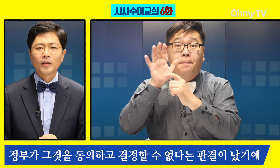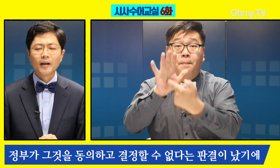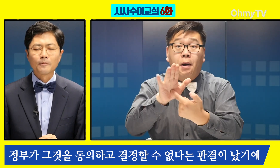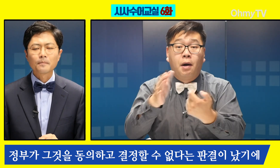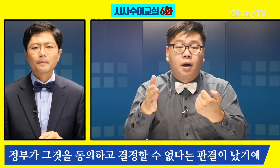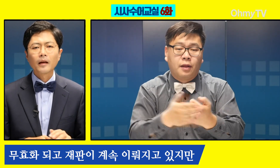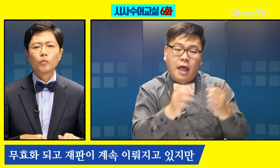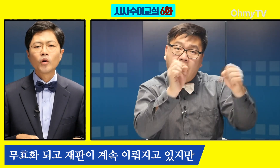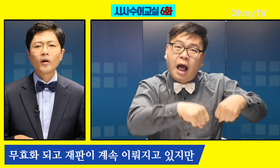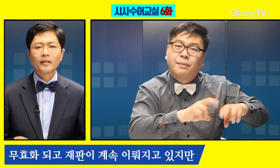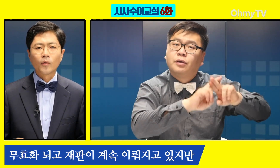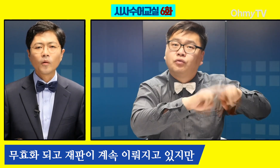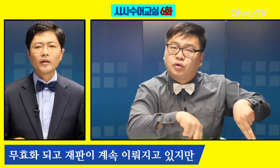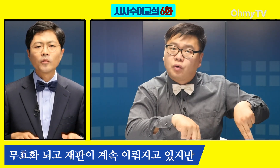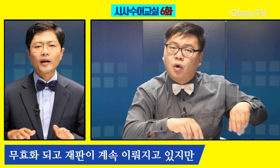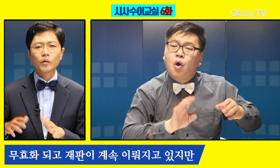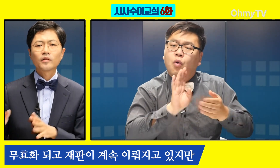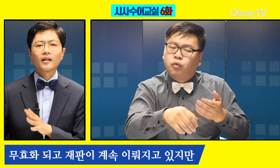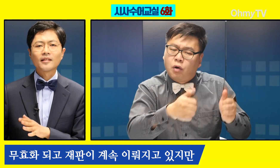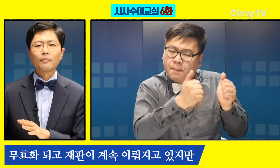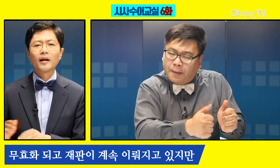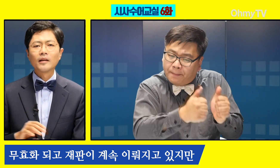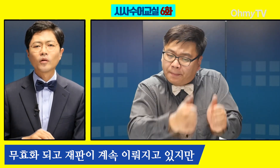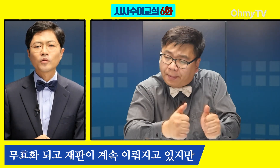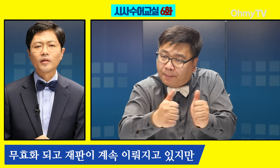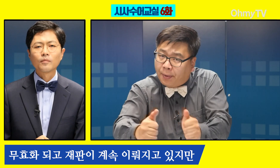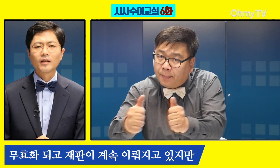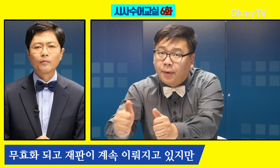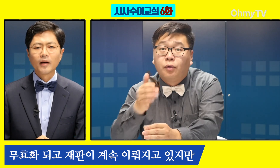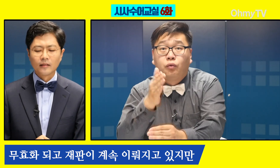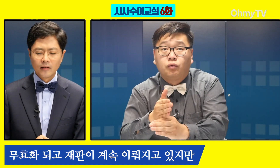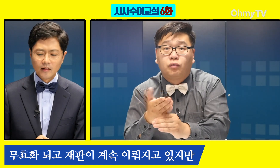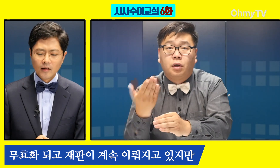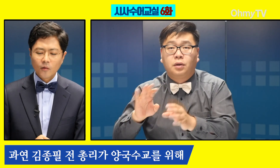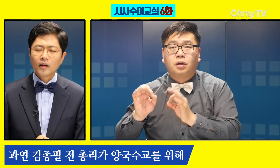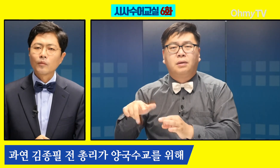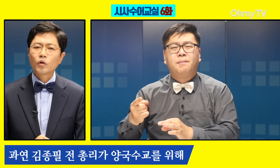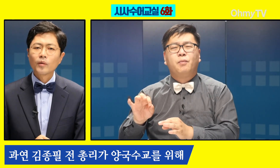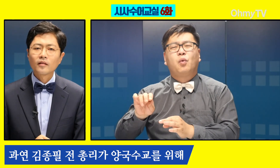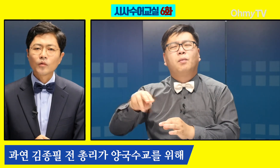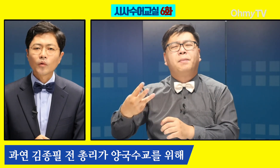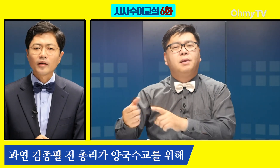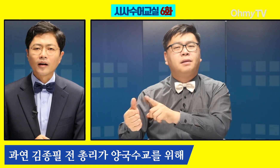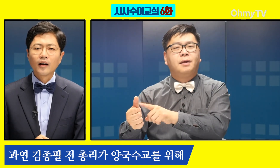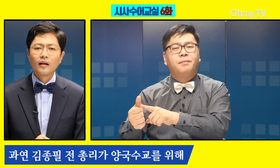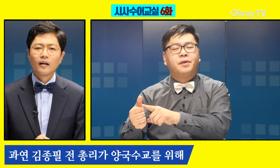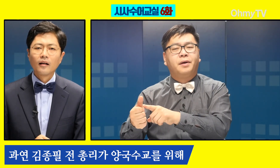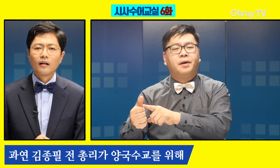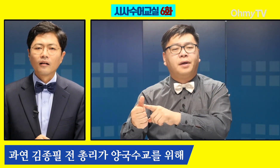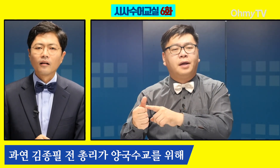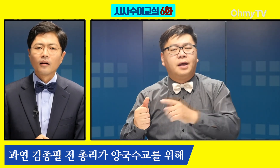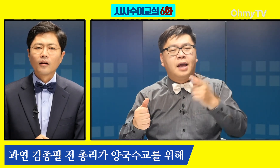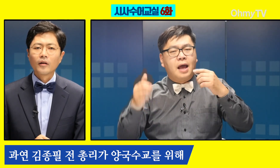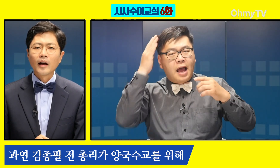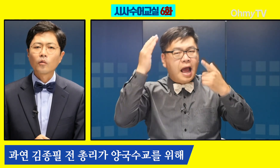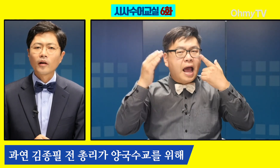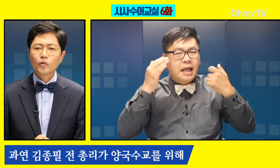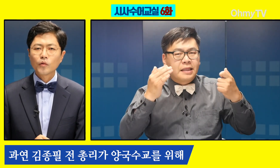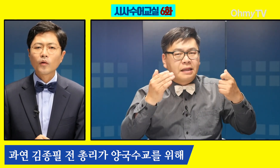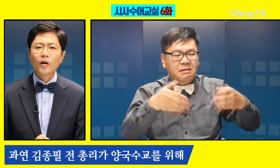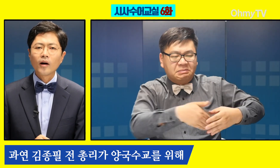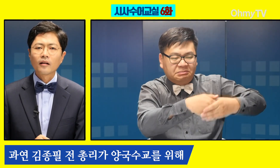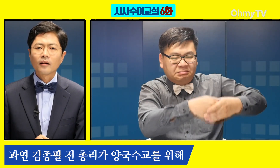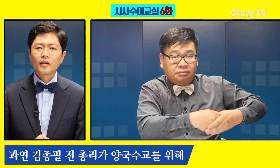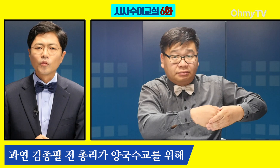났기 때문에 무효화되고 이후에 계속적인 재판이 이루어지고 있습니다만 과연 김종필 전 총리가